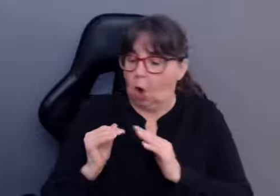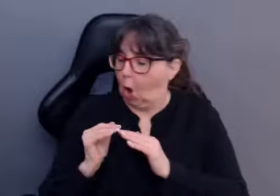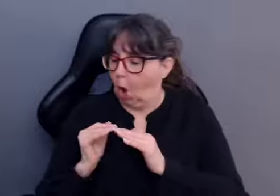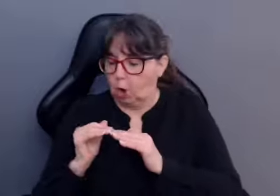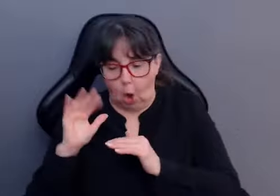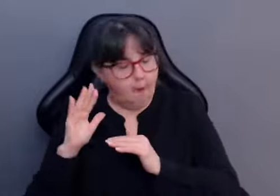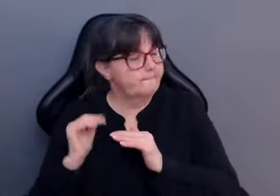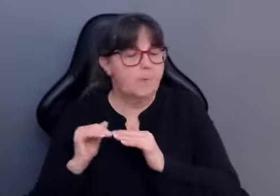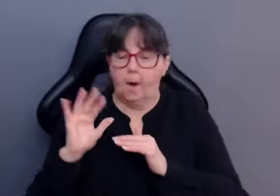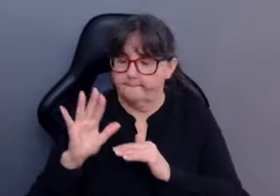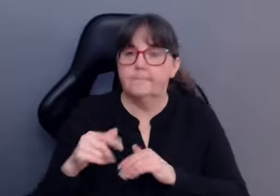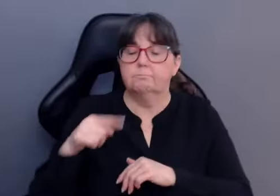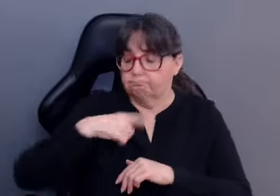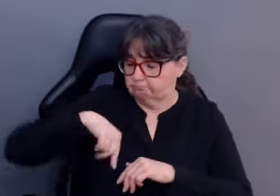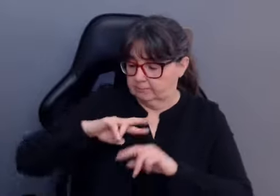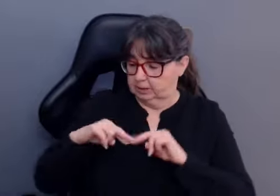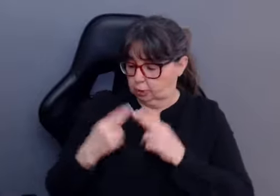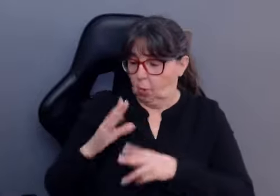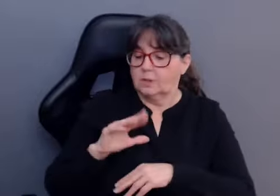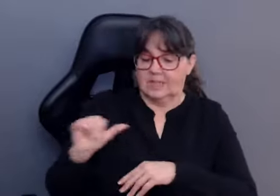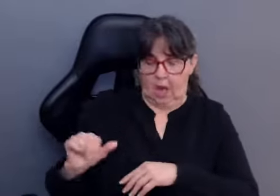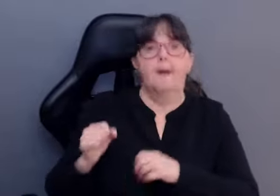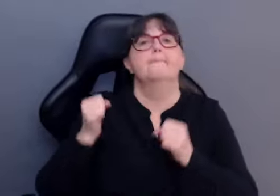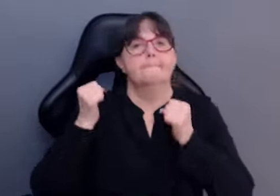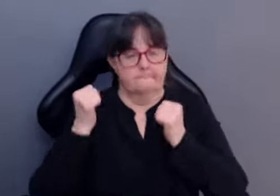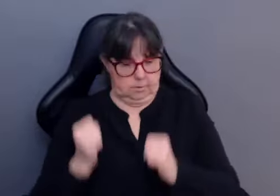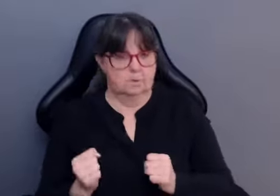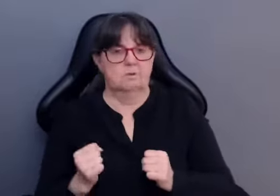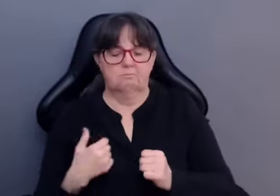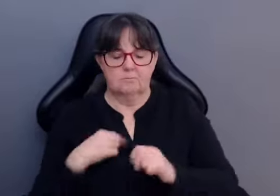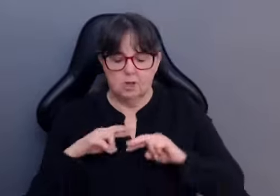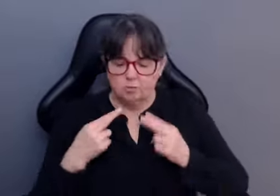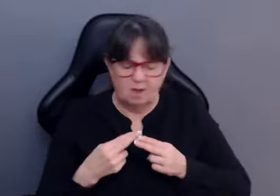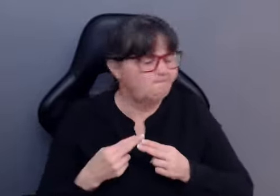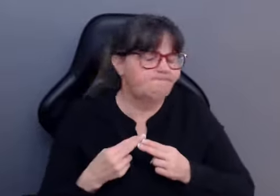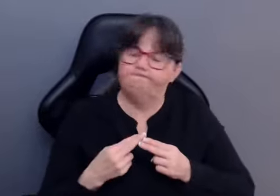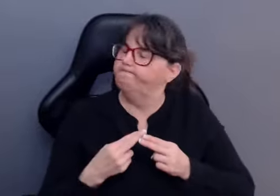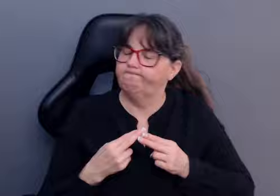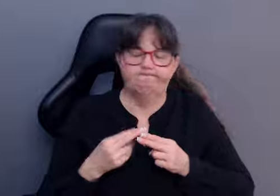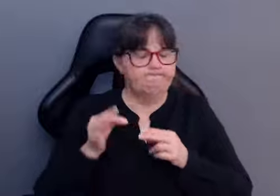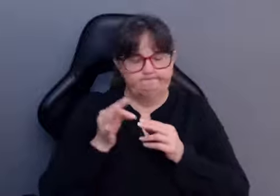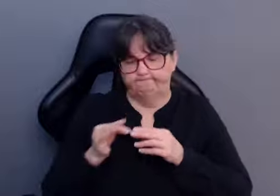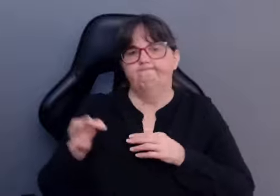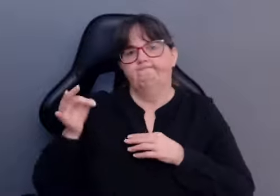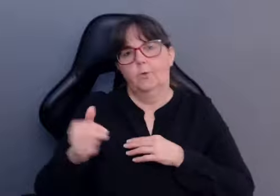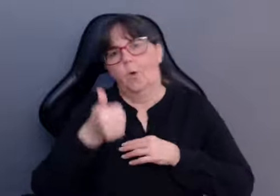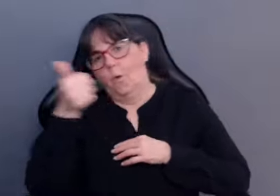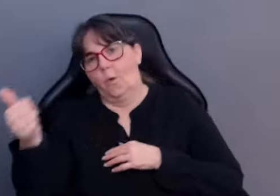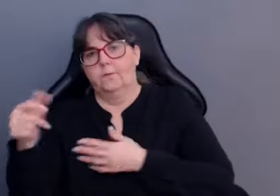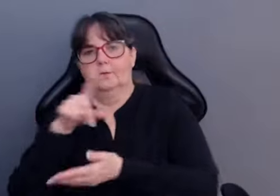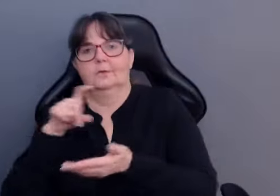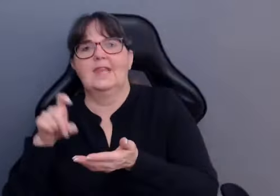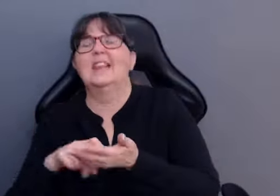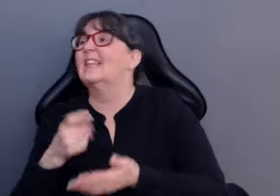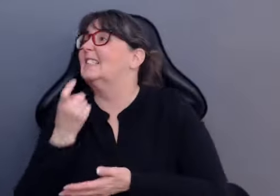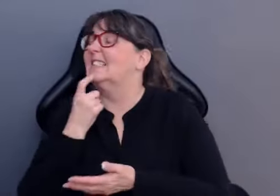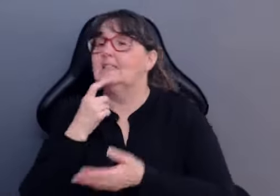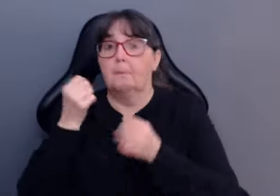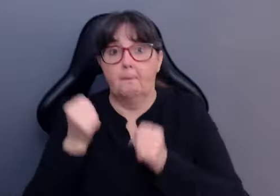du conseil d'administration peut être ajournée en tout temps par les présidents de l'assemblée